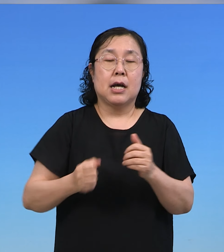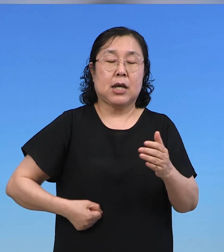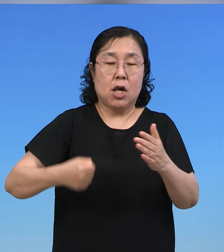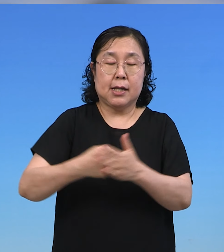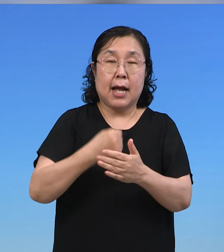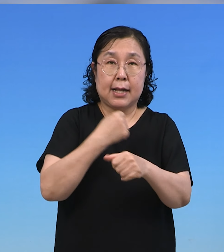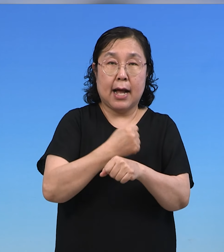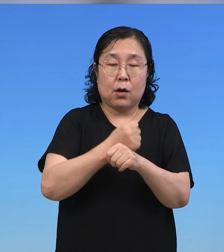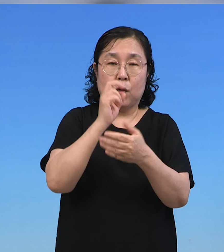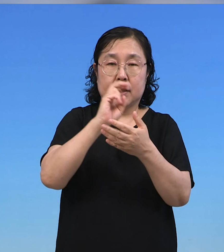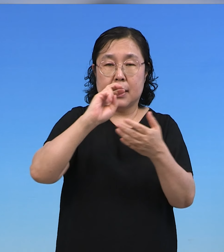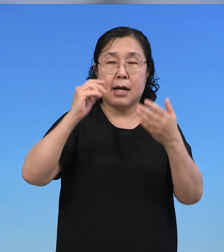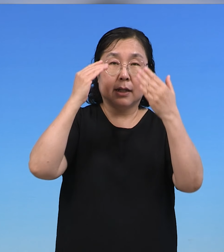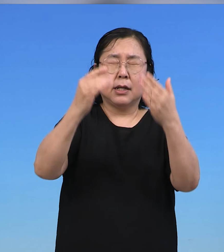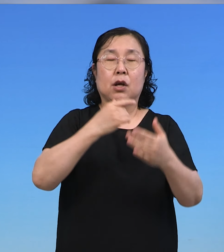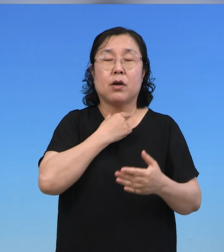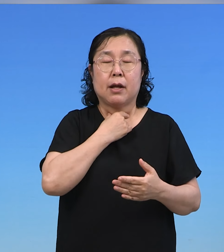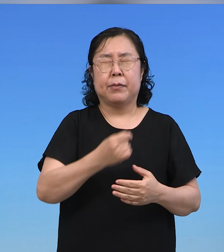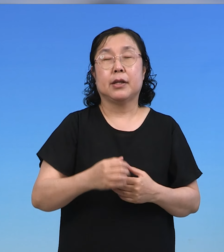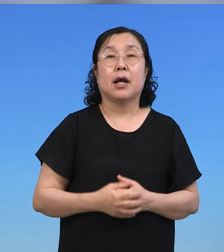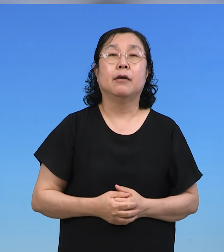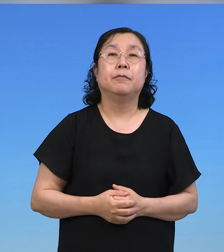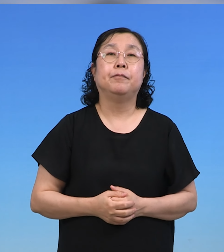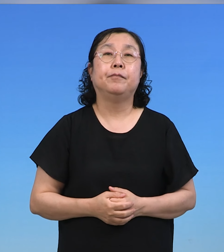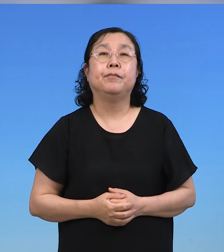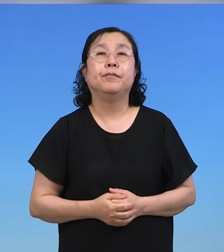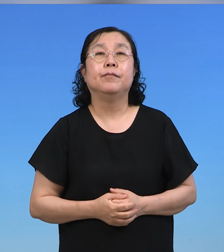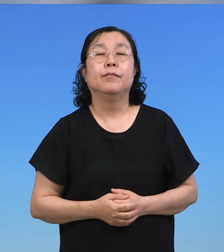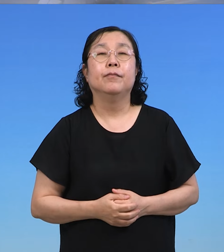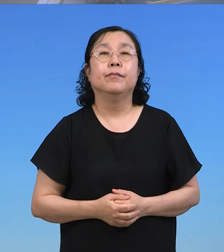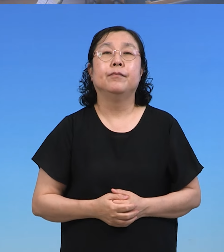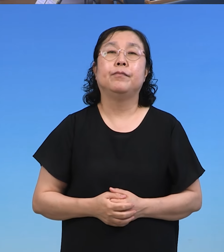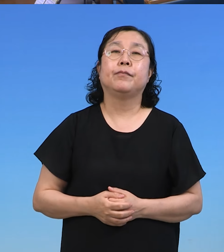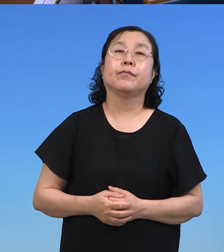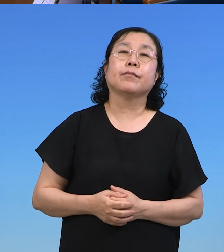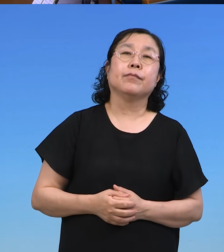결단하며 후렴부터 선포하기 원합니다. 같이 찬양하시겠습니다.